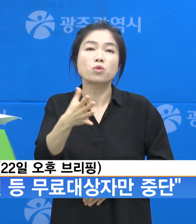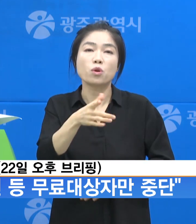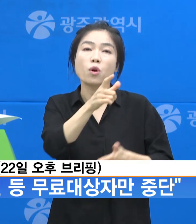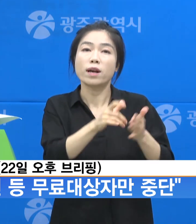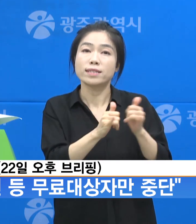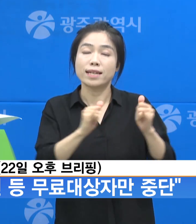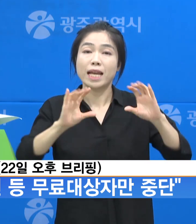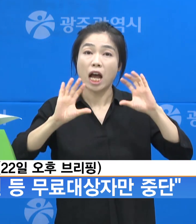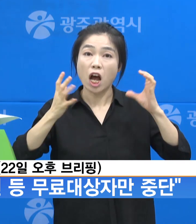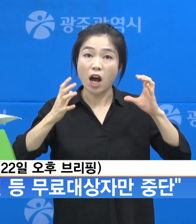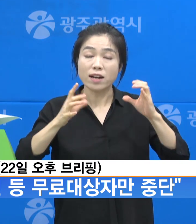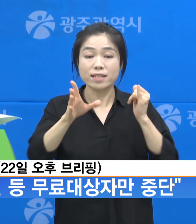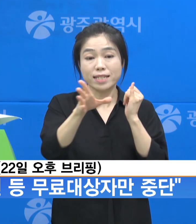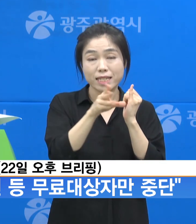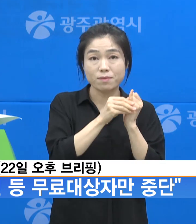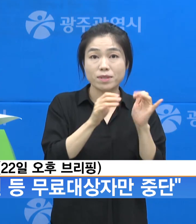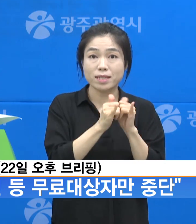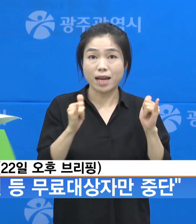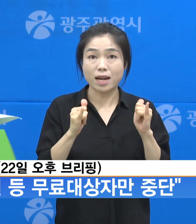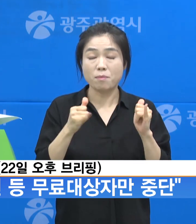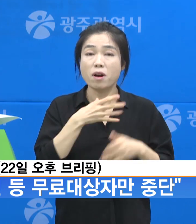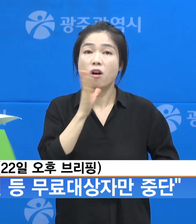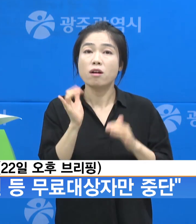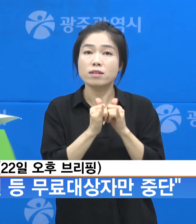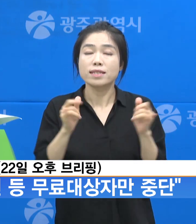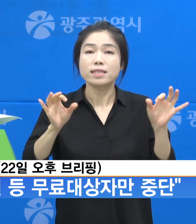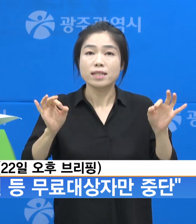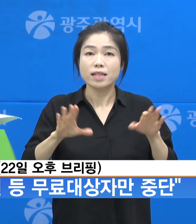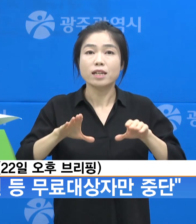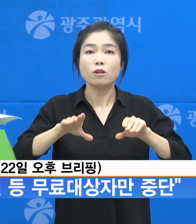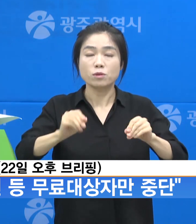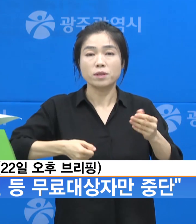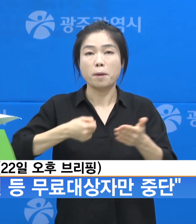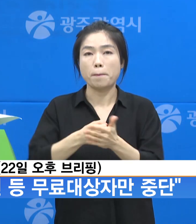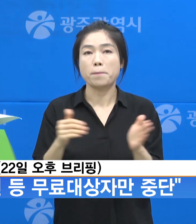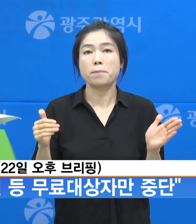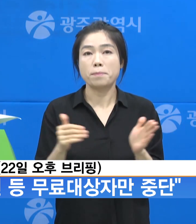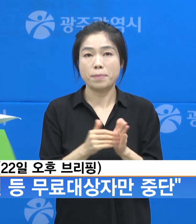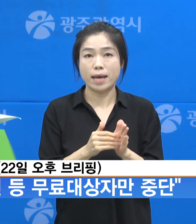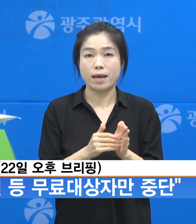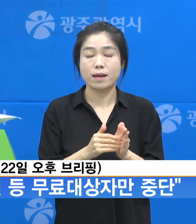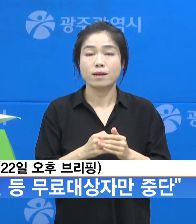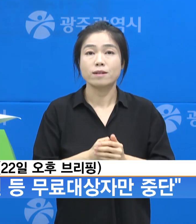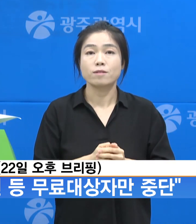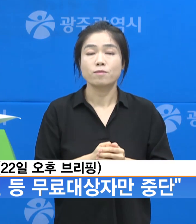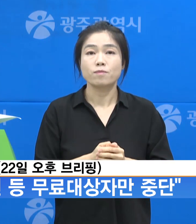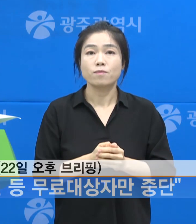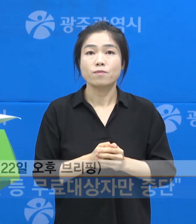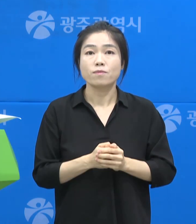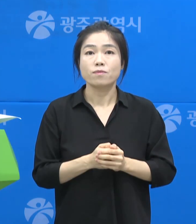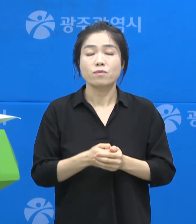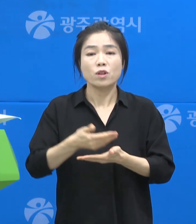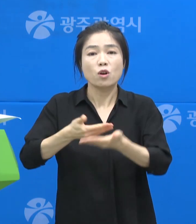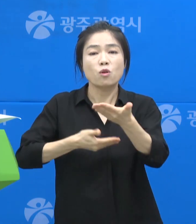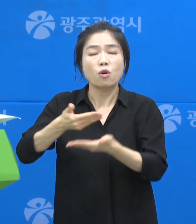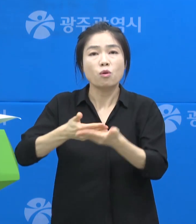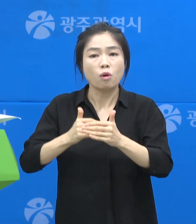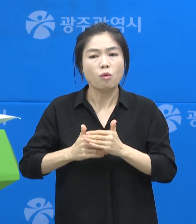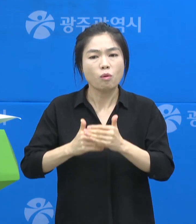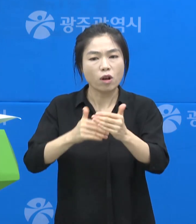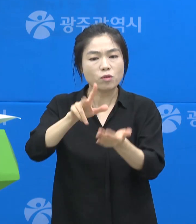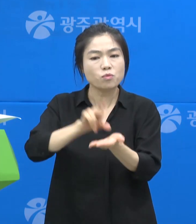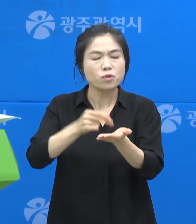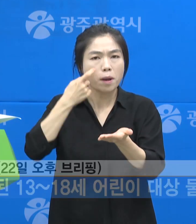하는 어린이 임신부 및 어르신의 일시 중단을 결정하였습니다. 유통 과정상의